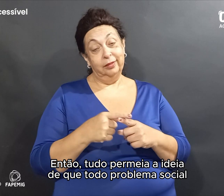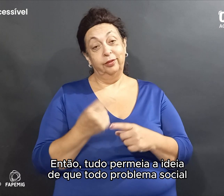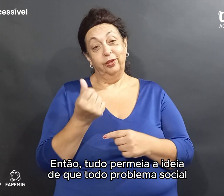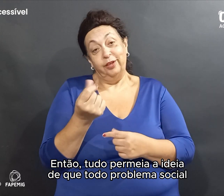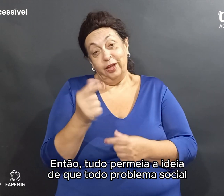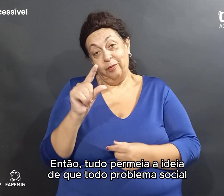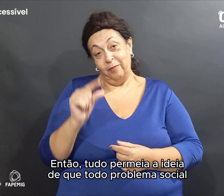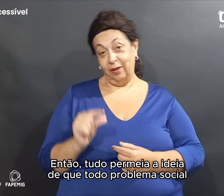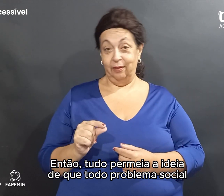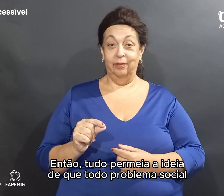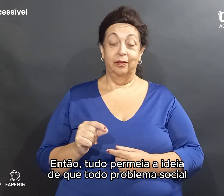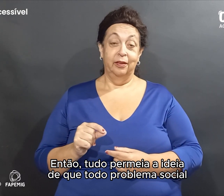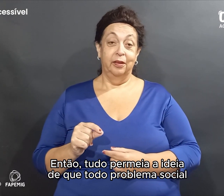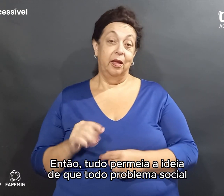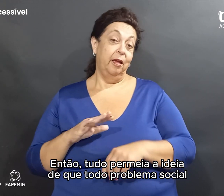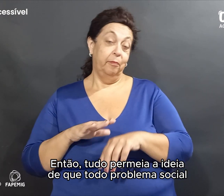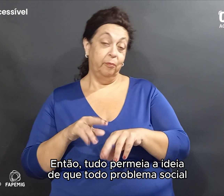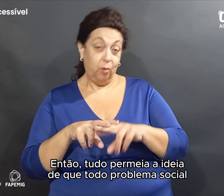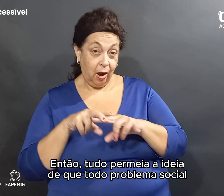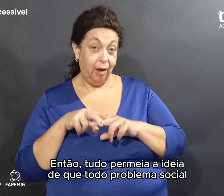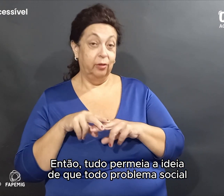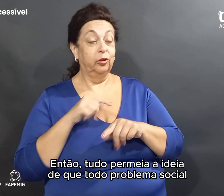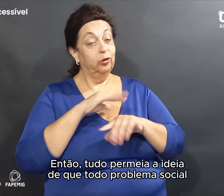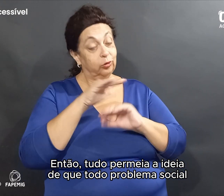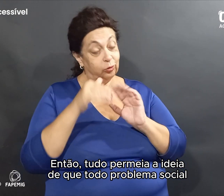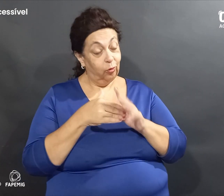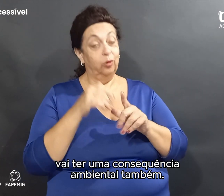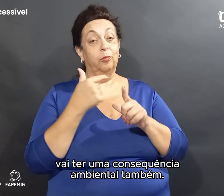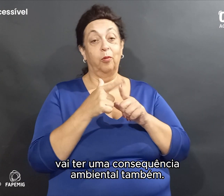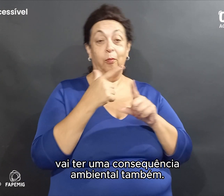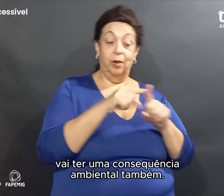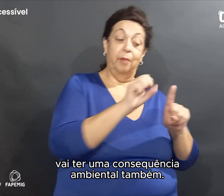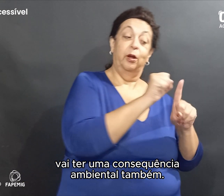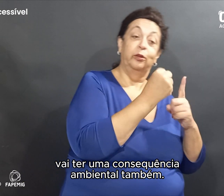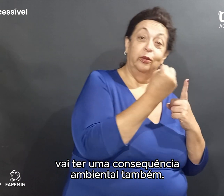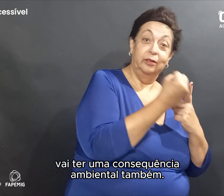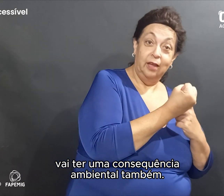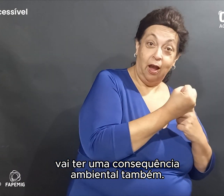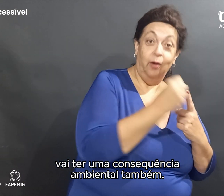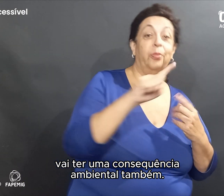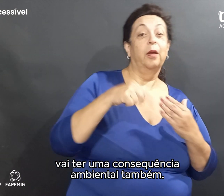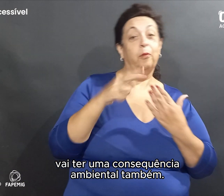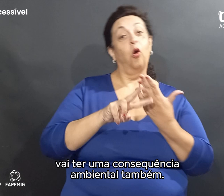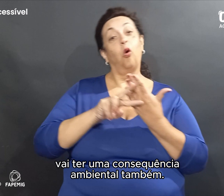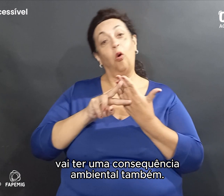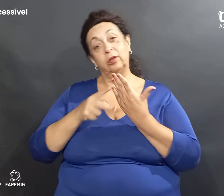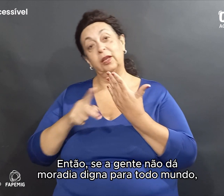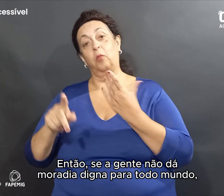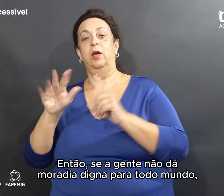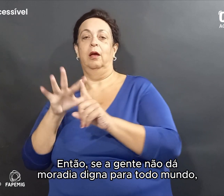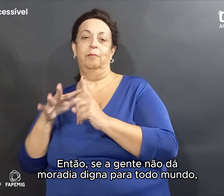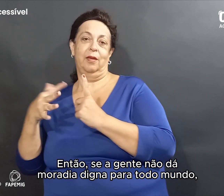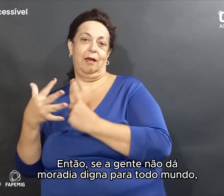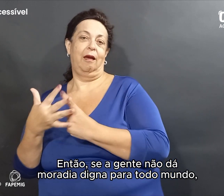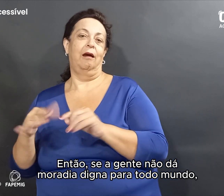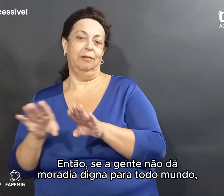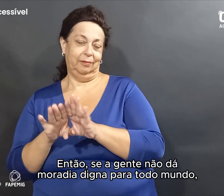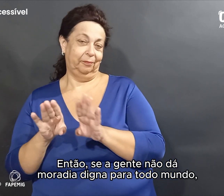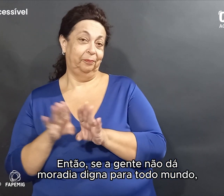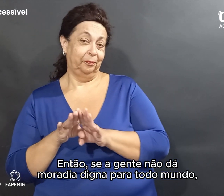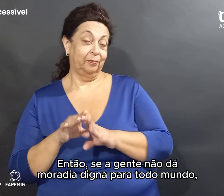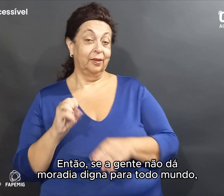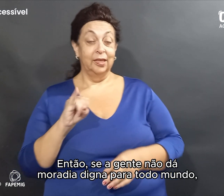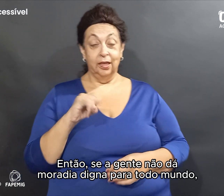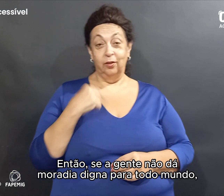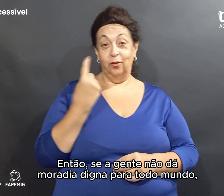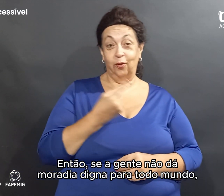Então, tudo permeia a ideia de que todo problema social ele vai ter uma consequência ambiental também. Então, se a